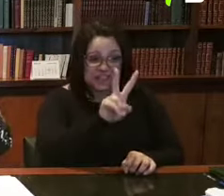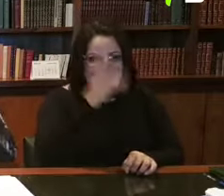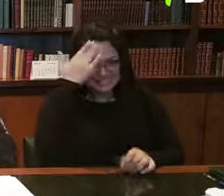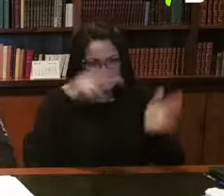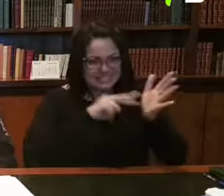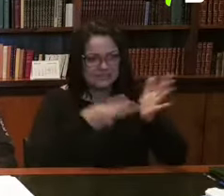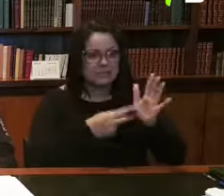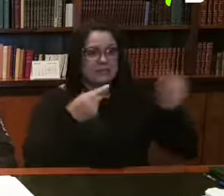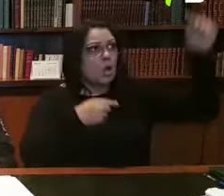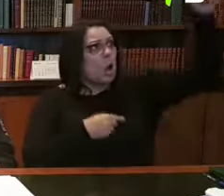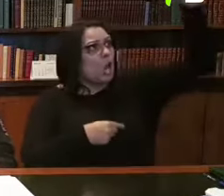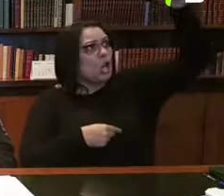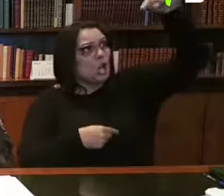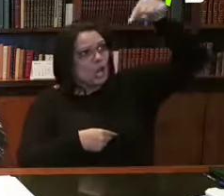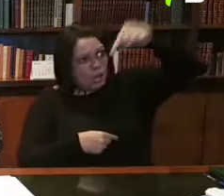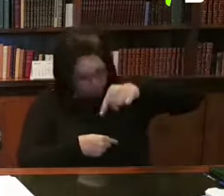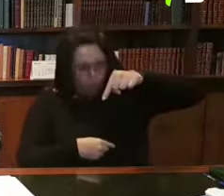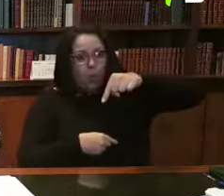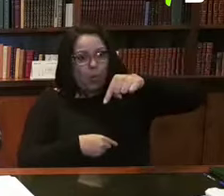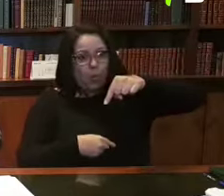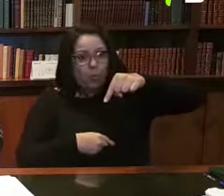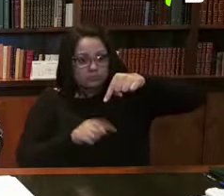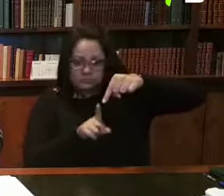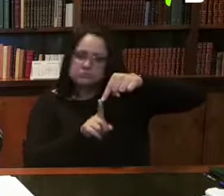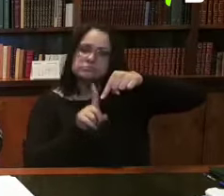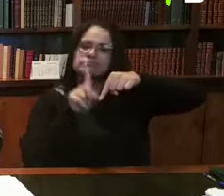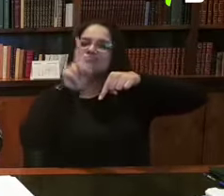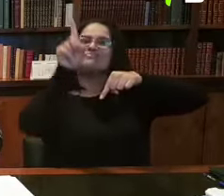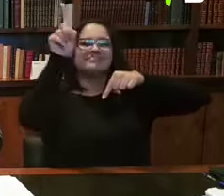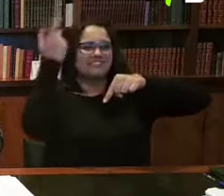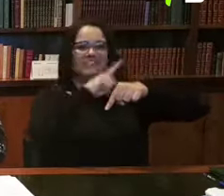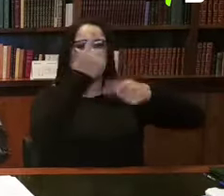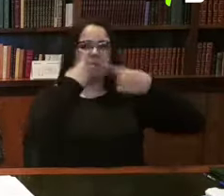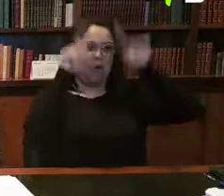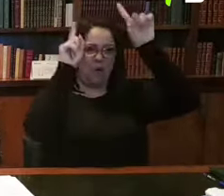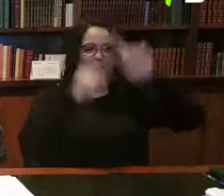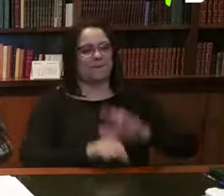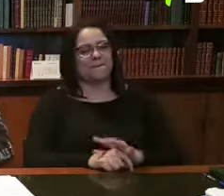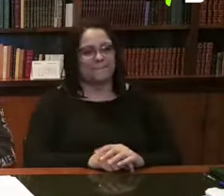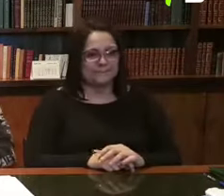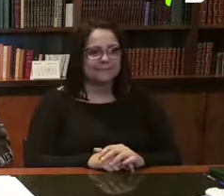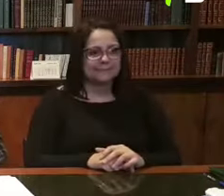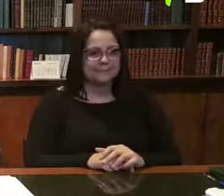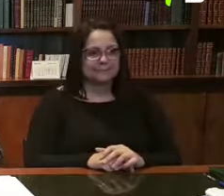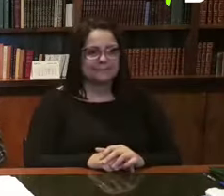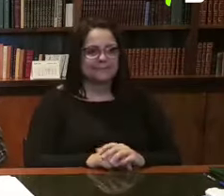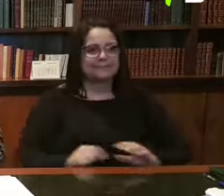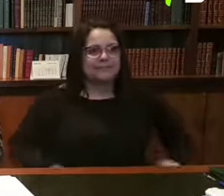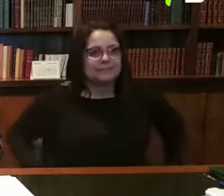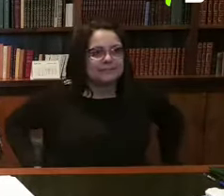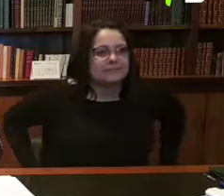a com a recuperação econômica antes até de outros países do mundo tá bem